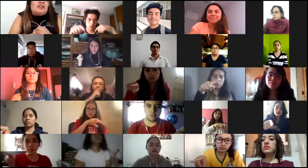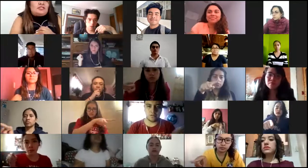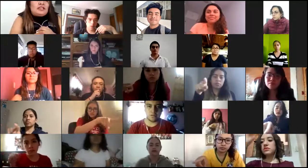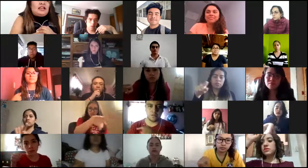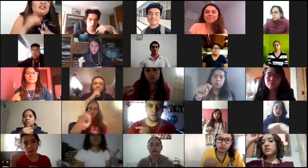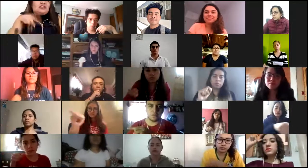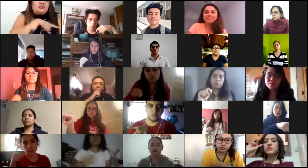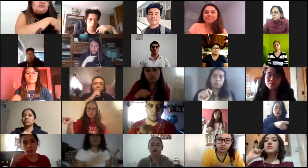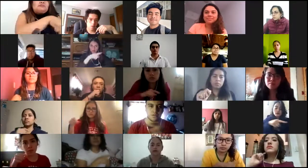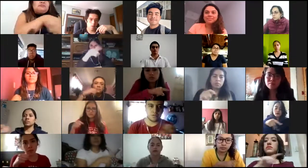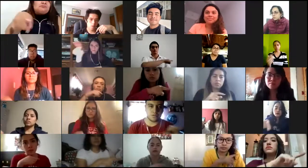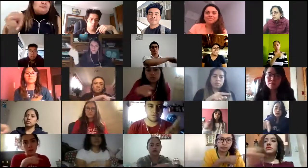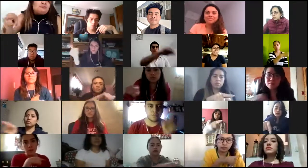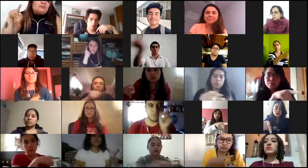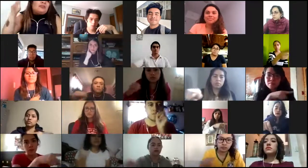ellas, ¿cómo sería, chicos?